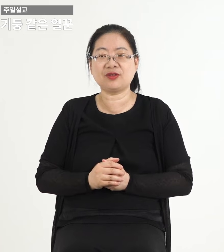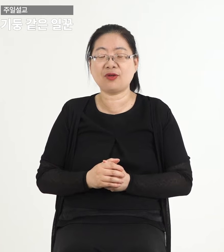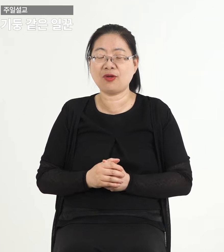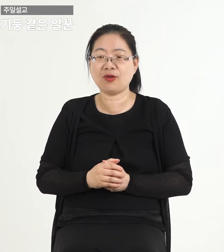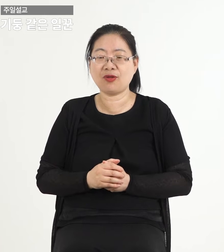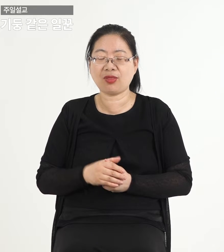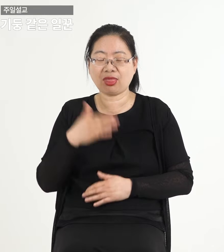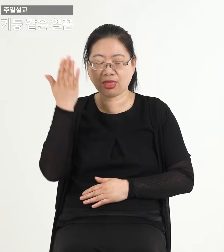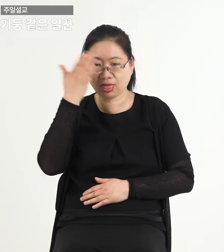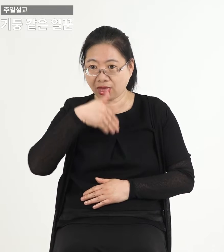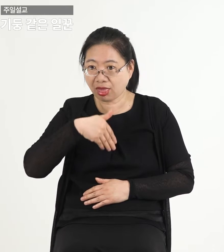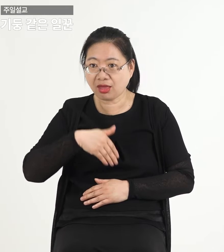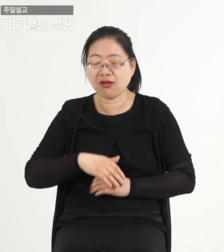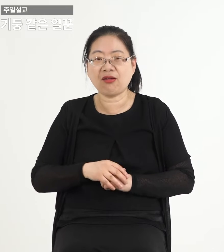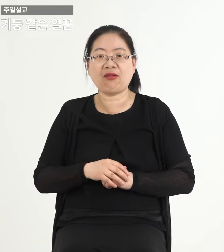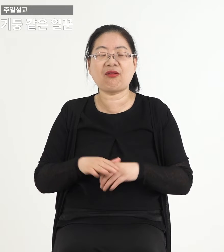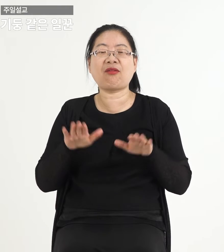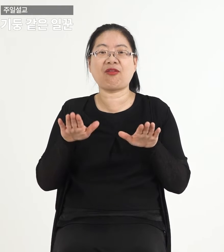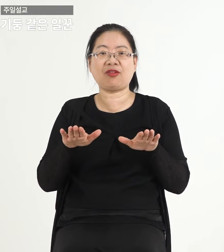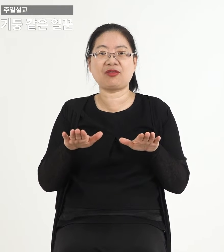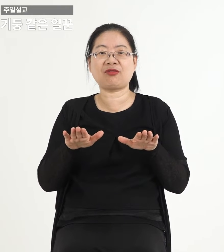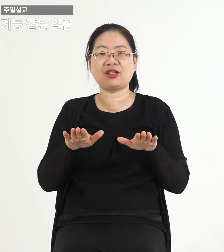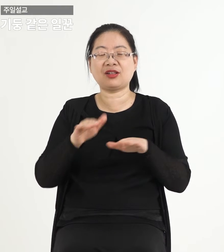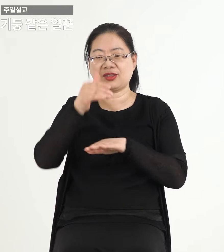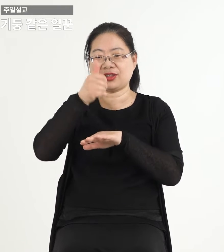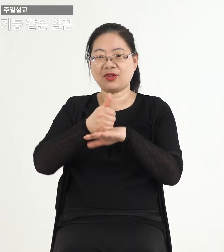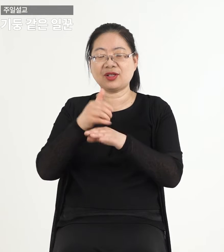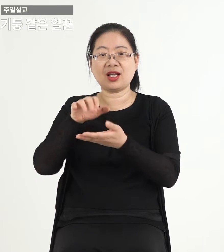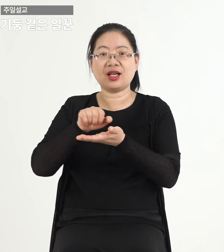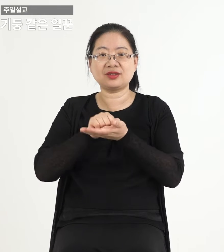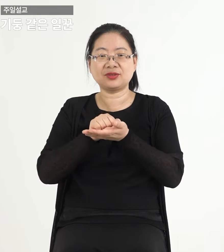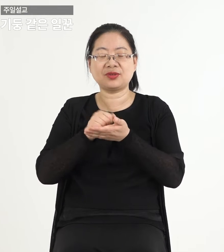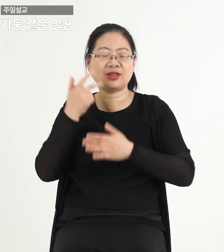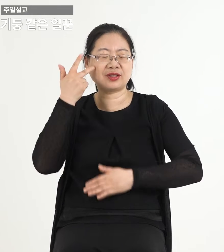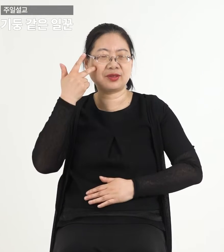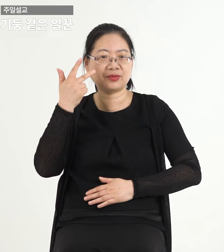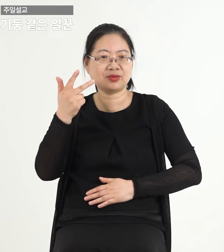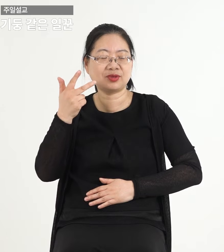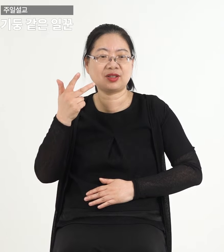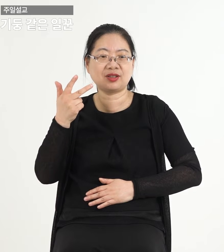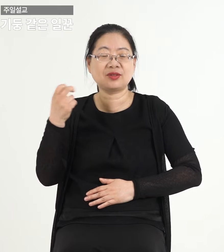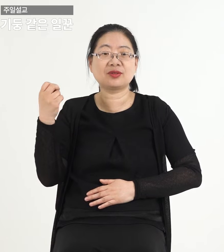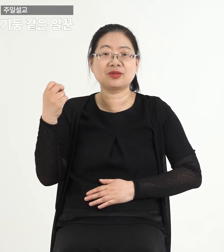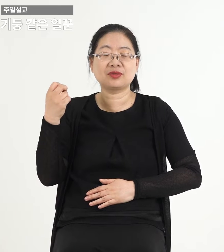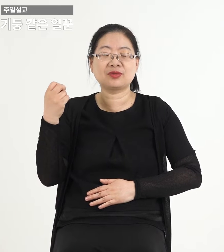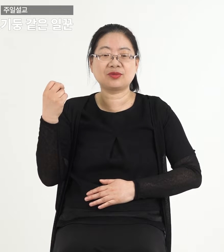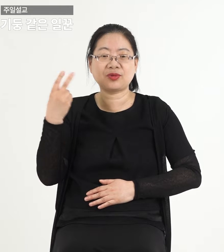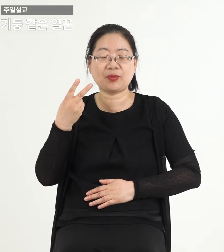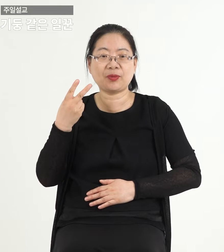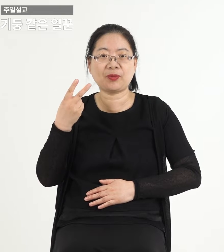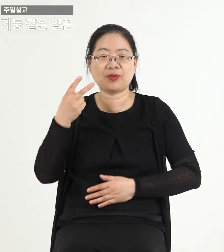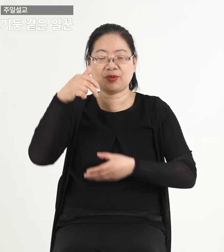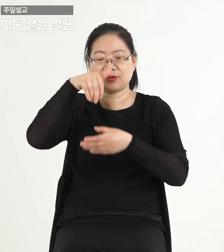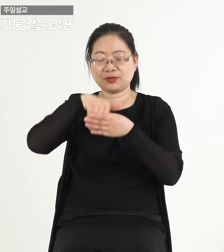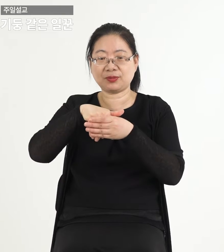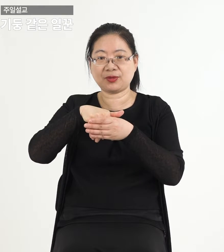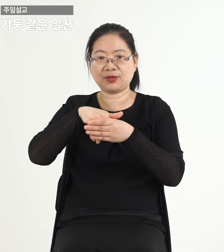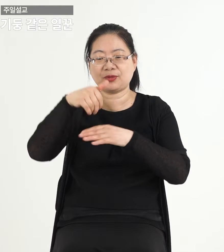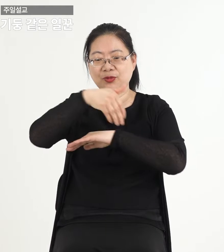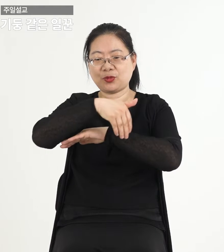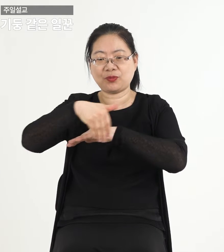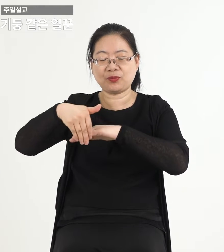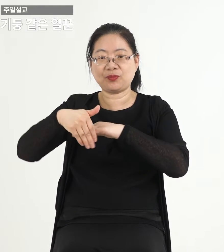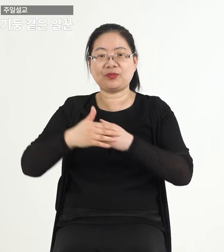모르셨어요? 예. 이제 오늘 결과를 가지고 또 다음 주에 한 번 더 투표를